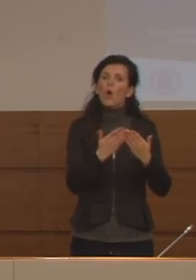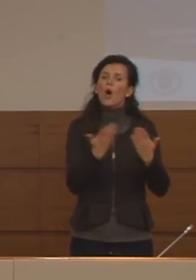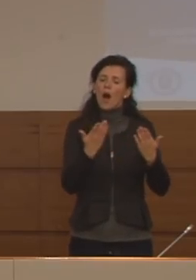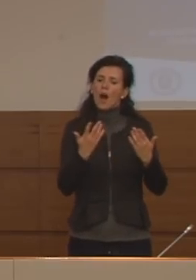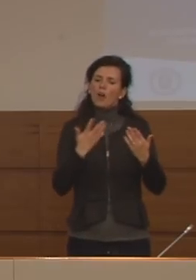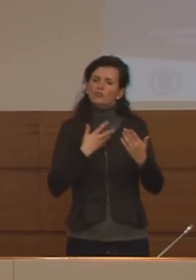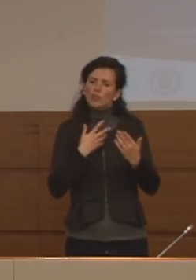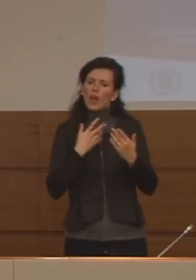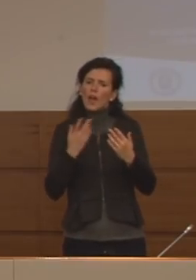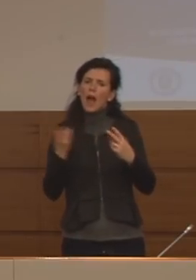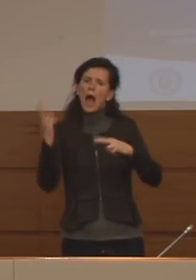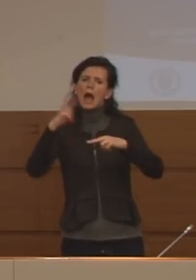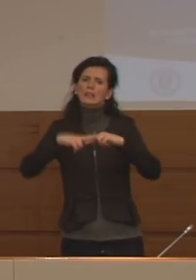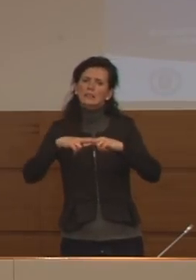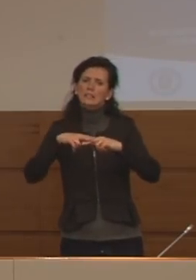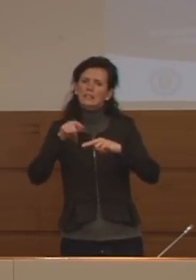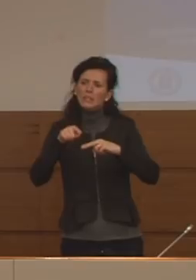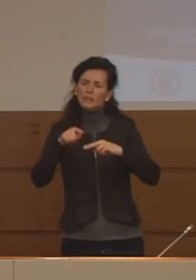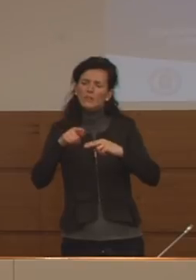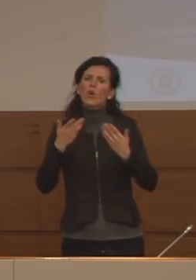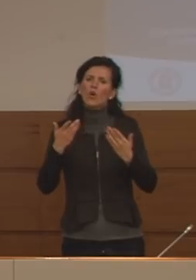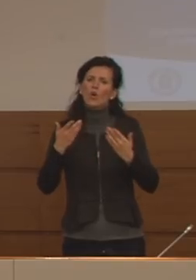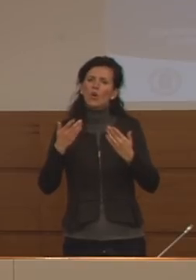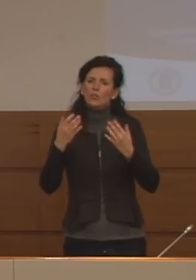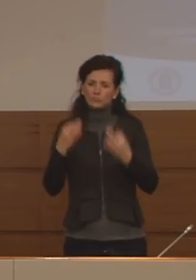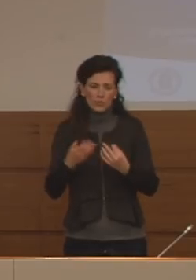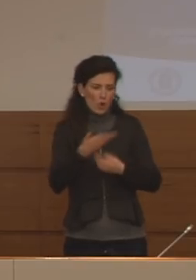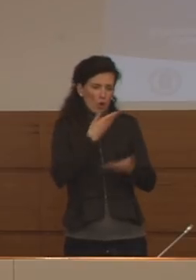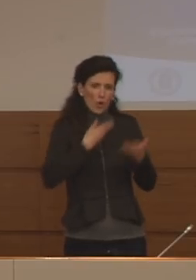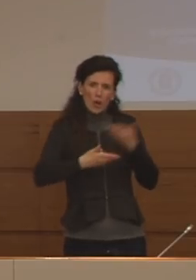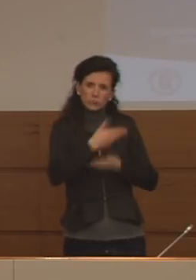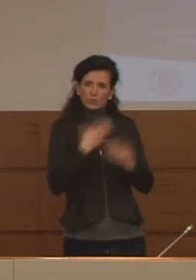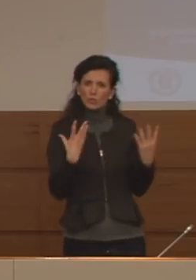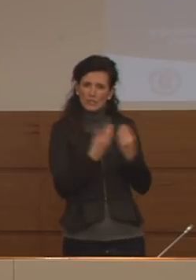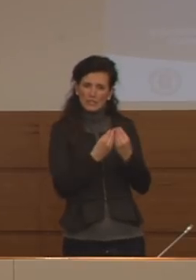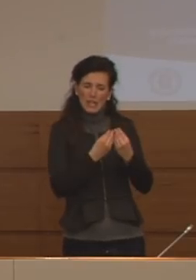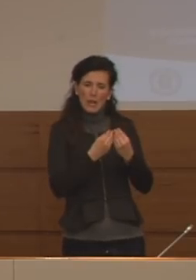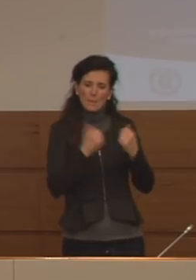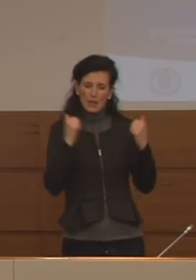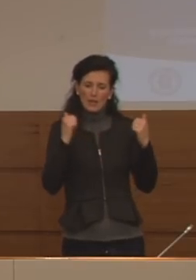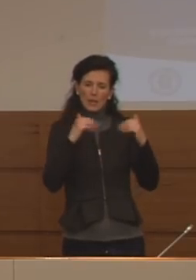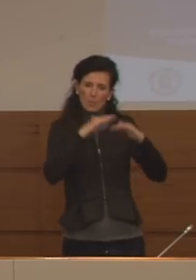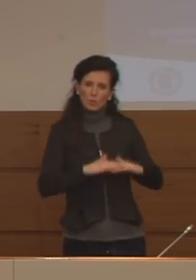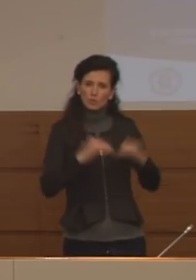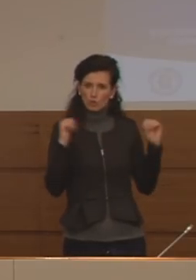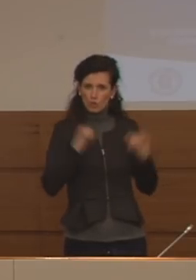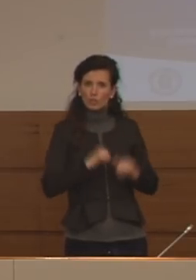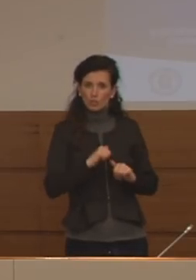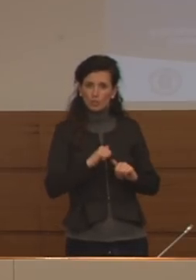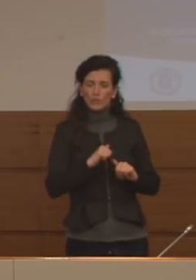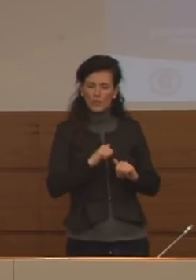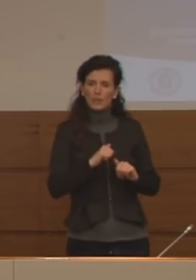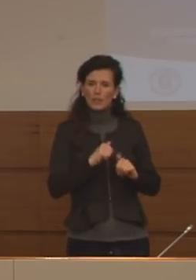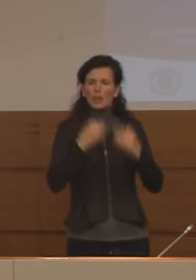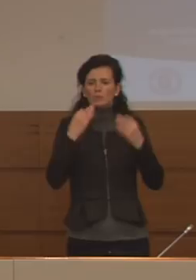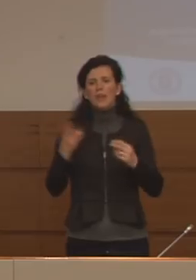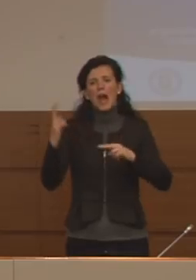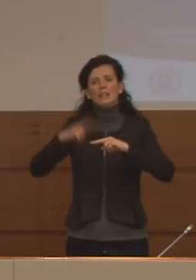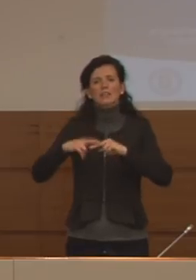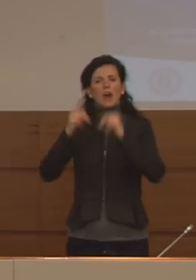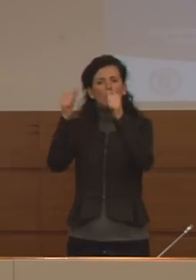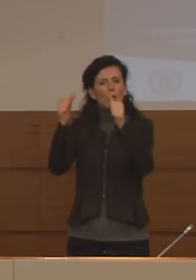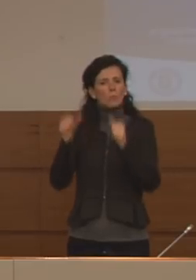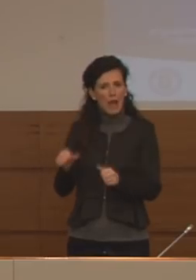uno specifico anche bando proprio nella collaborazione con la protezione civile che copre più aspetti sia anche